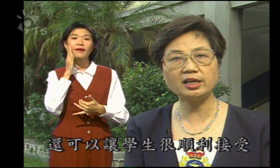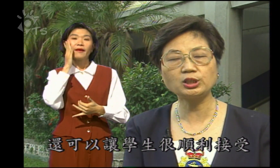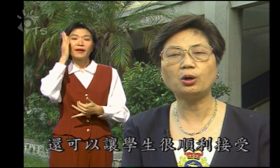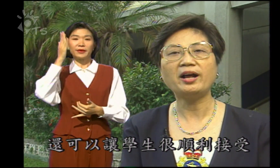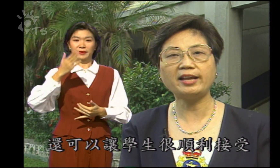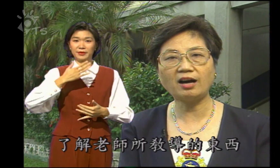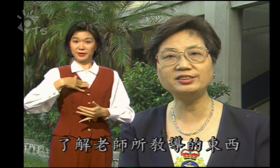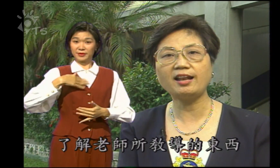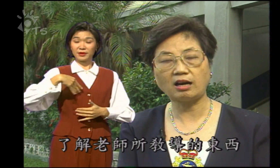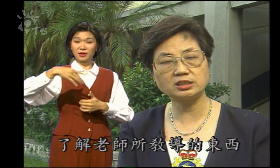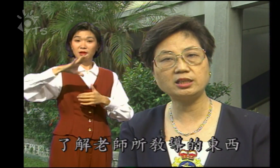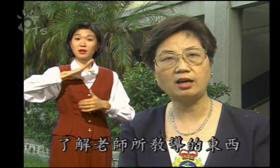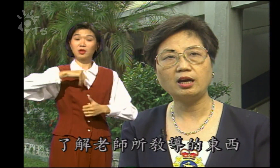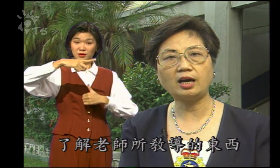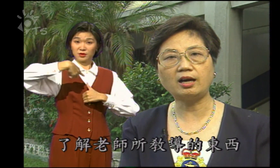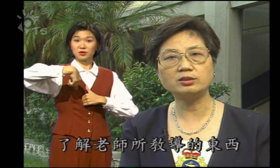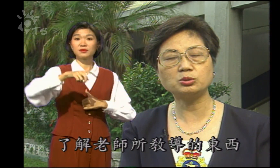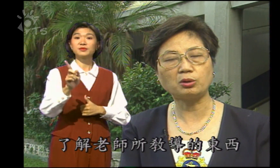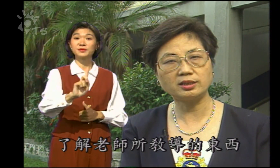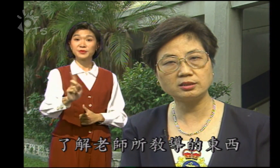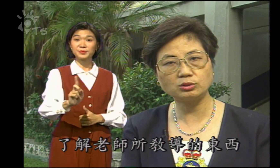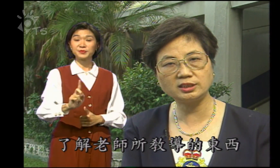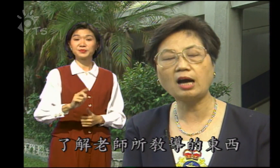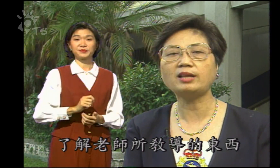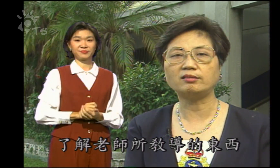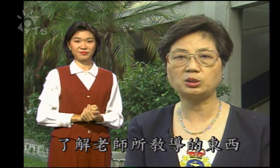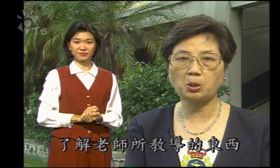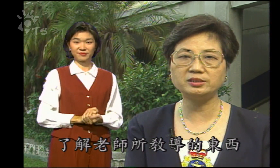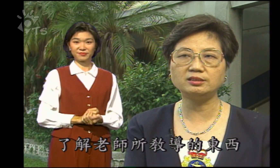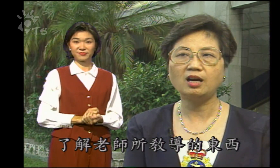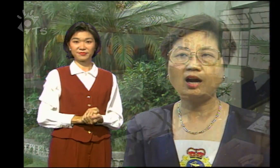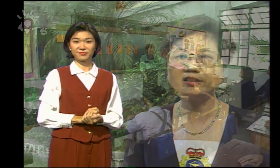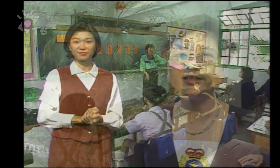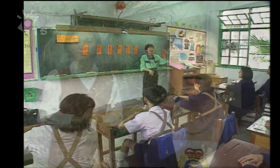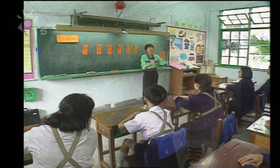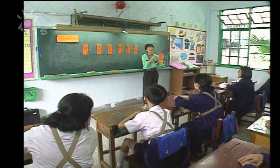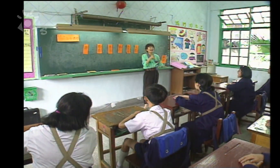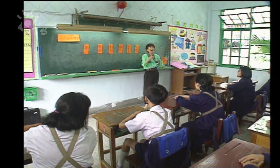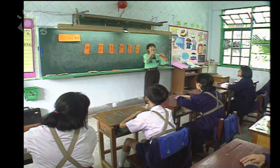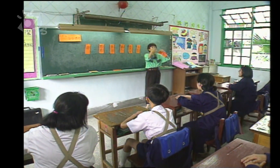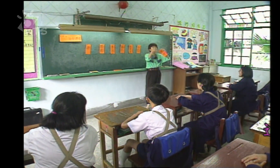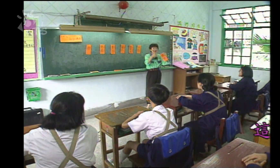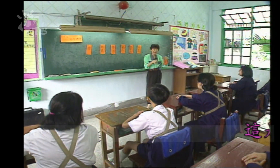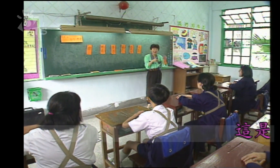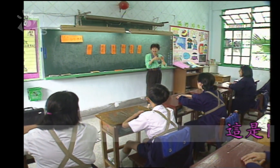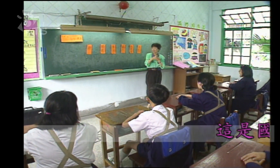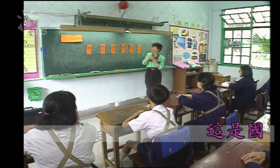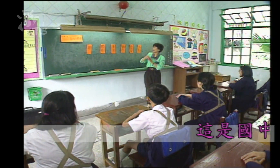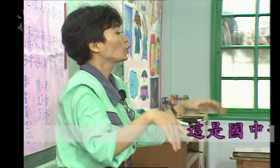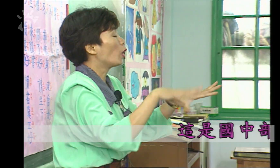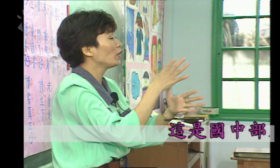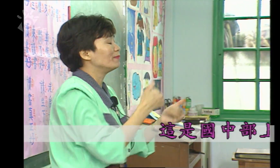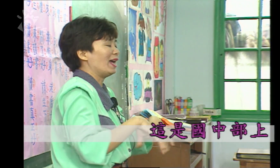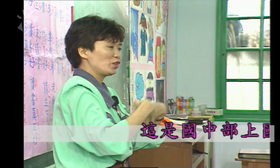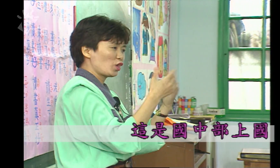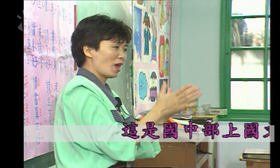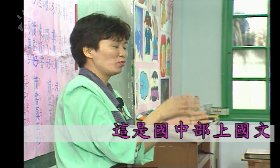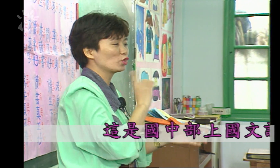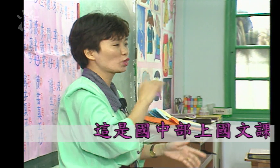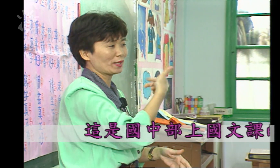受了解老师的所教导的东西。 拉链，同学们全部说得